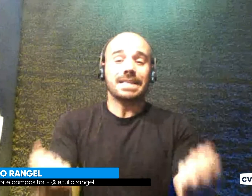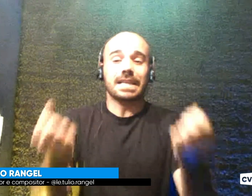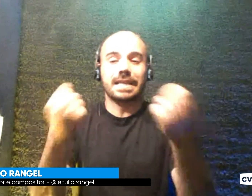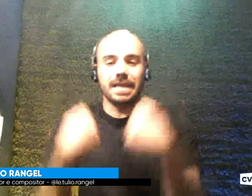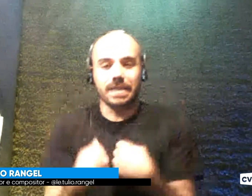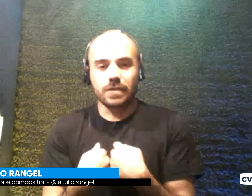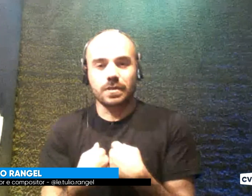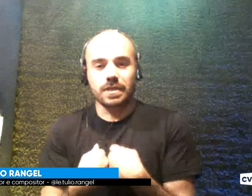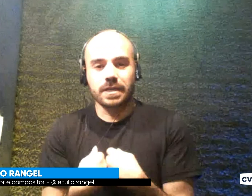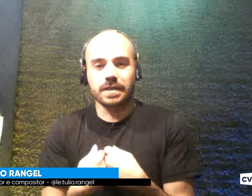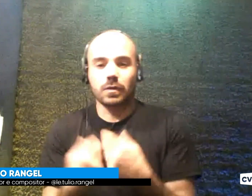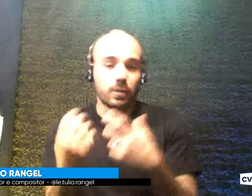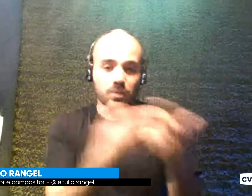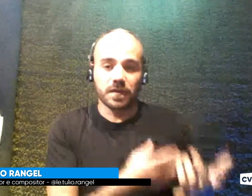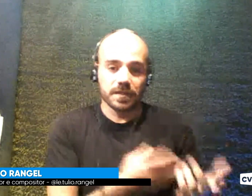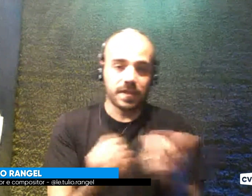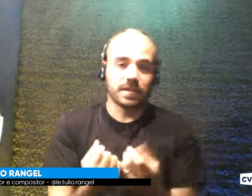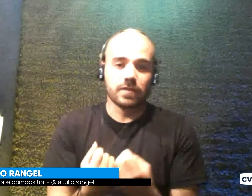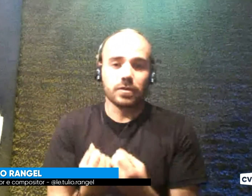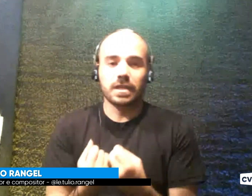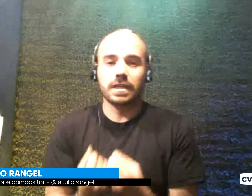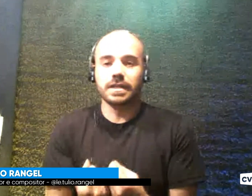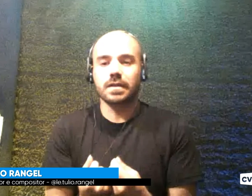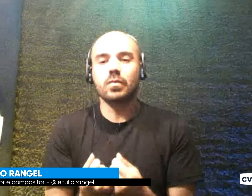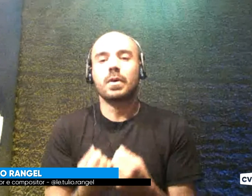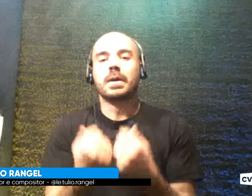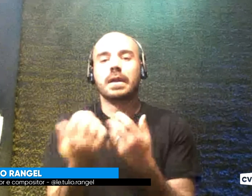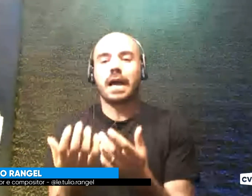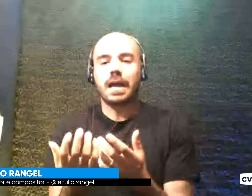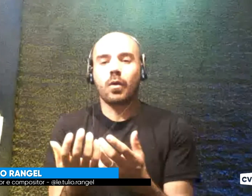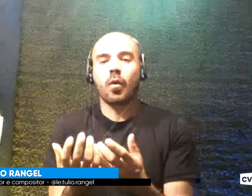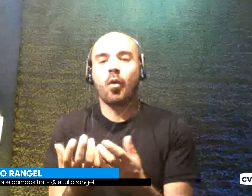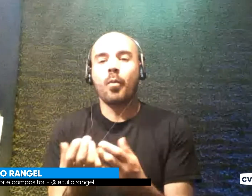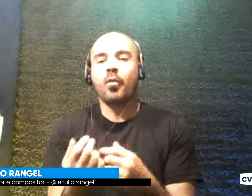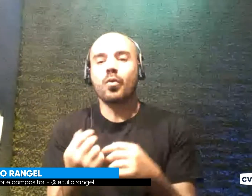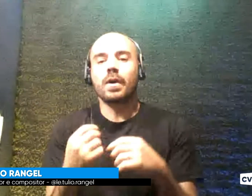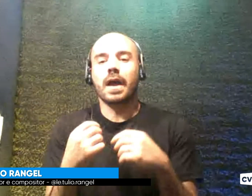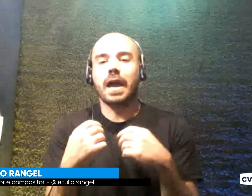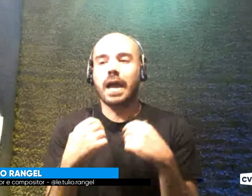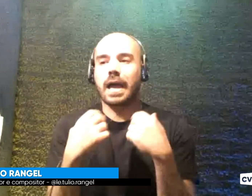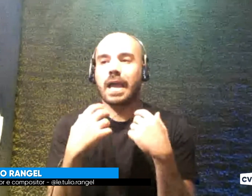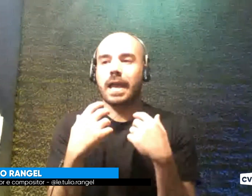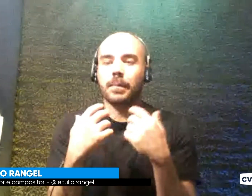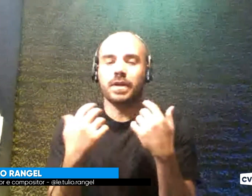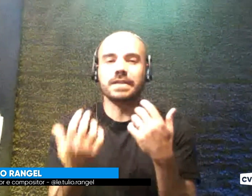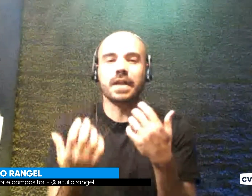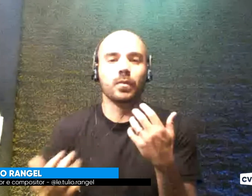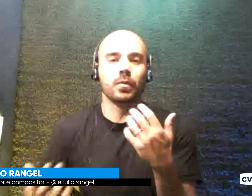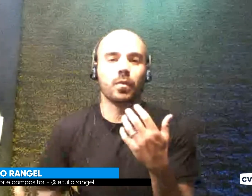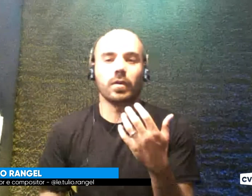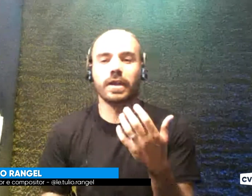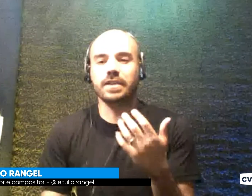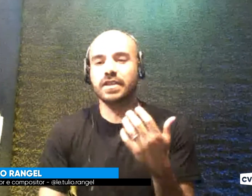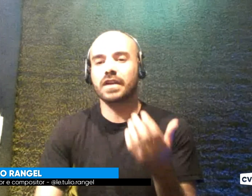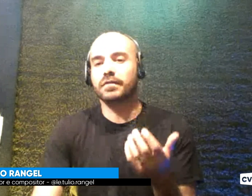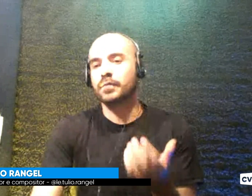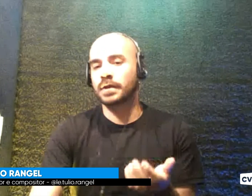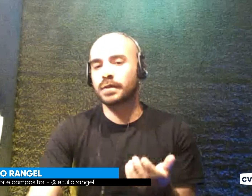aqui a gente utiliza, os franceses, eles utilizam lá como, por exemplo, quando alguém te telefona,